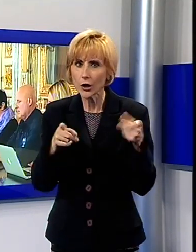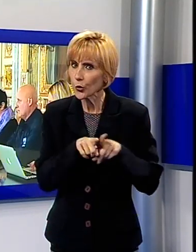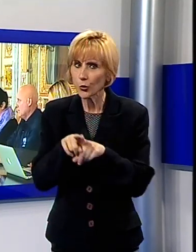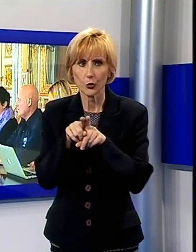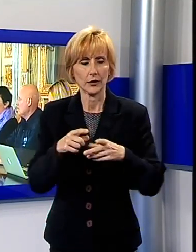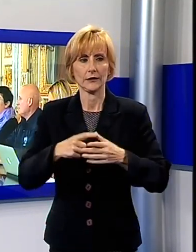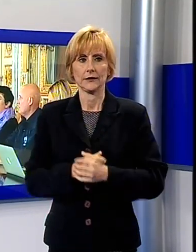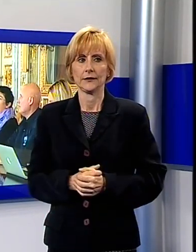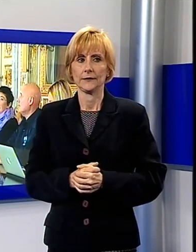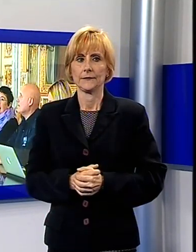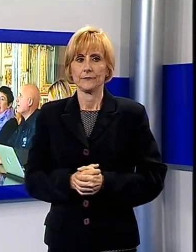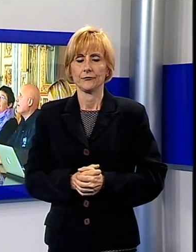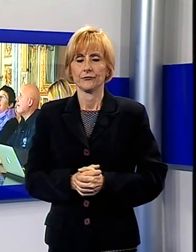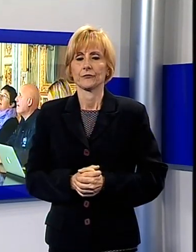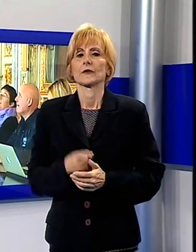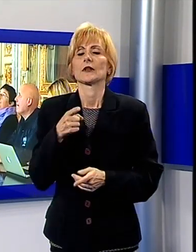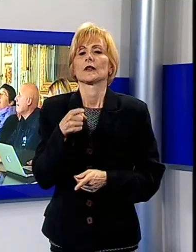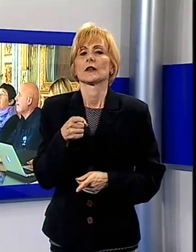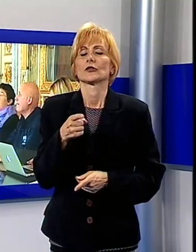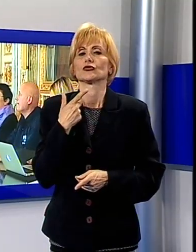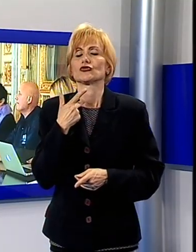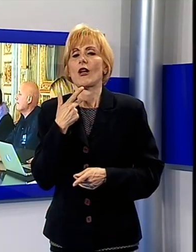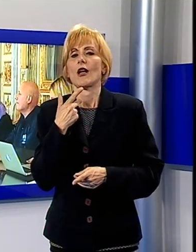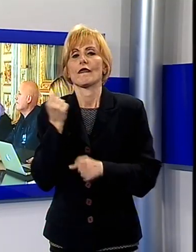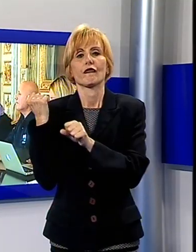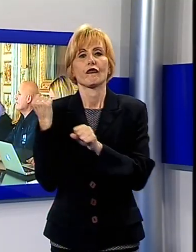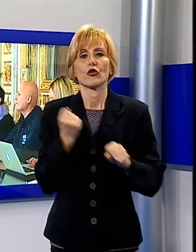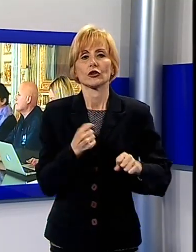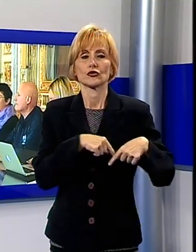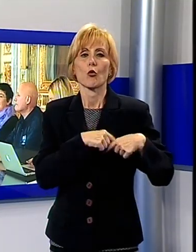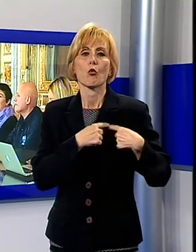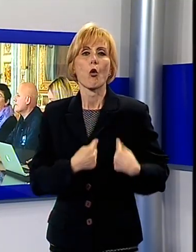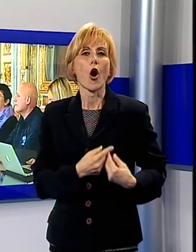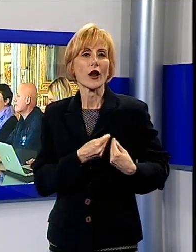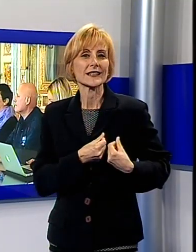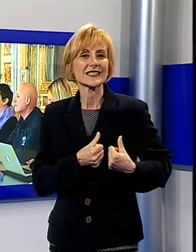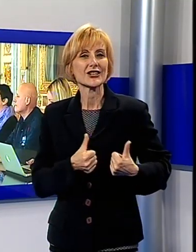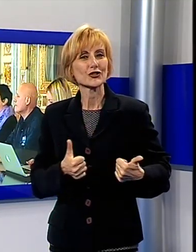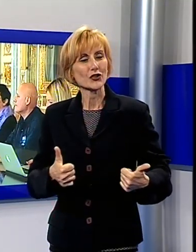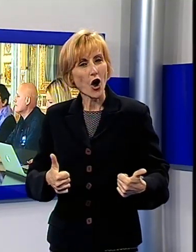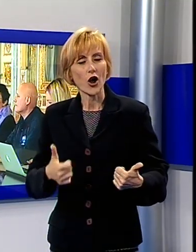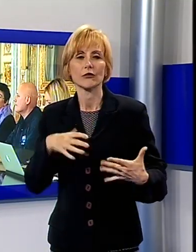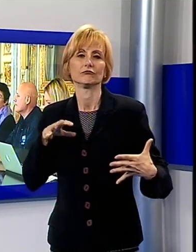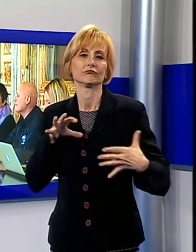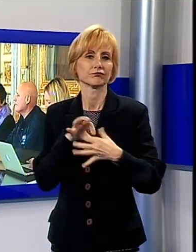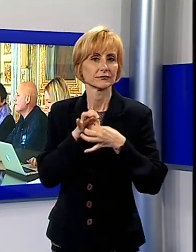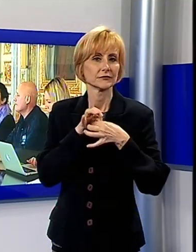È partito il crowdfunding solidale della Fondazione Il Cuore si Scioglie in collaborazione con la sezione SociCop di Lucca